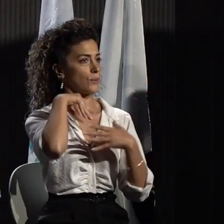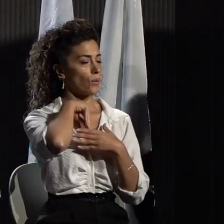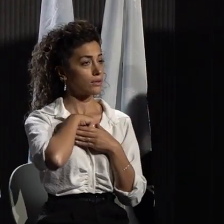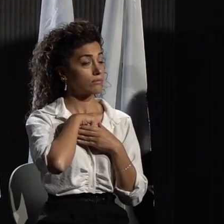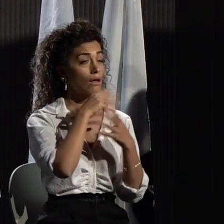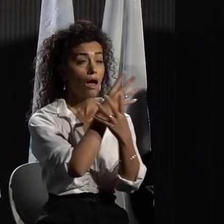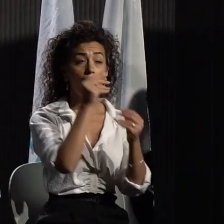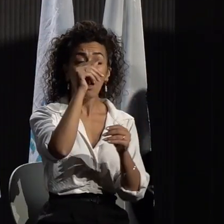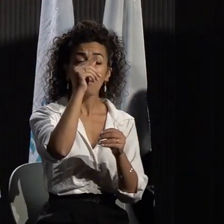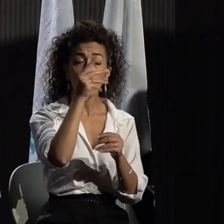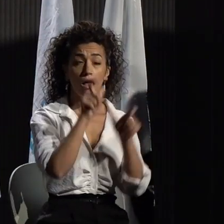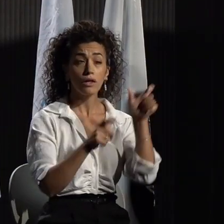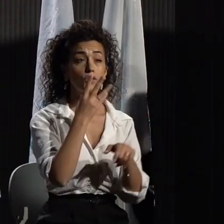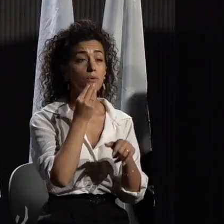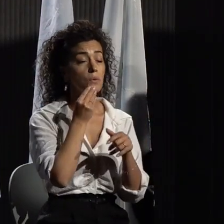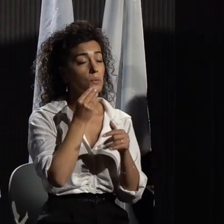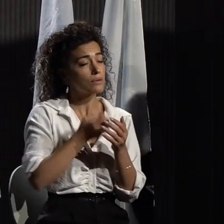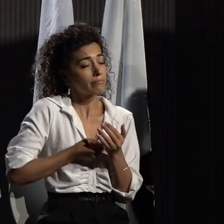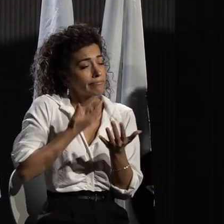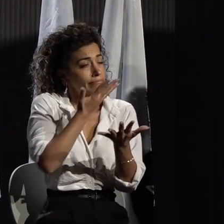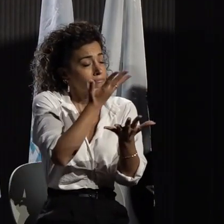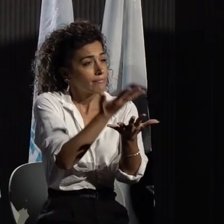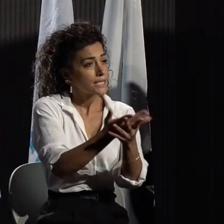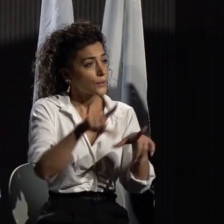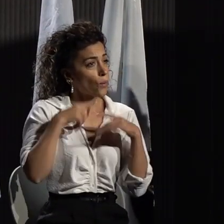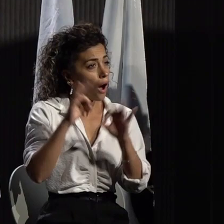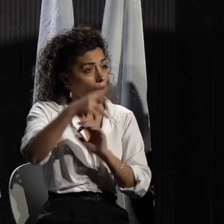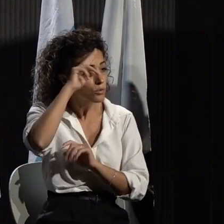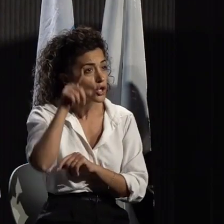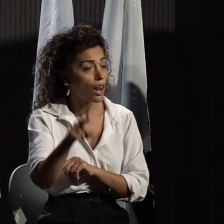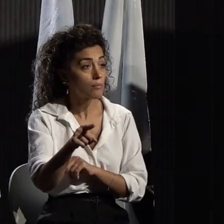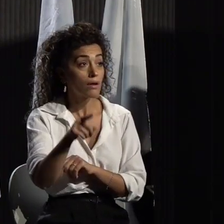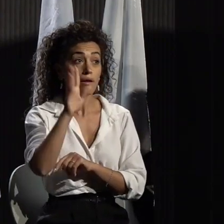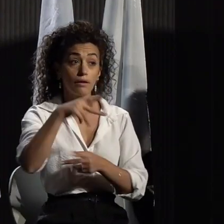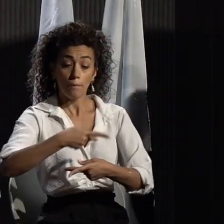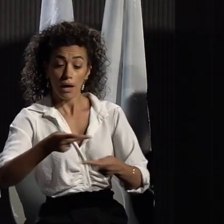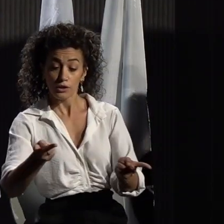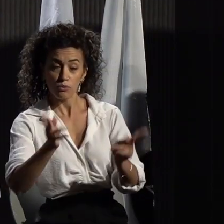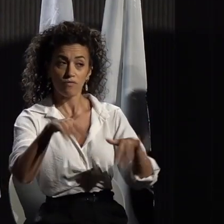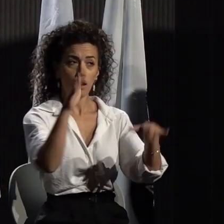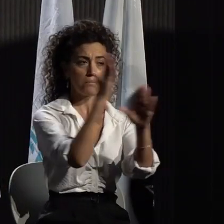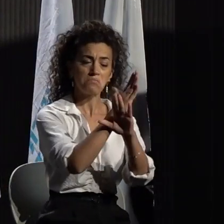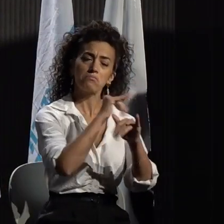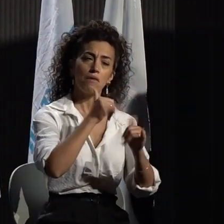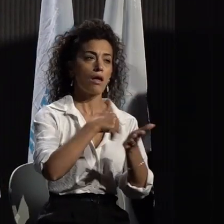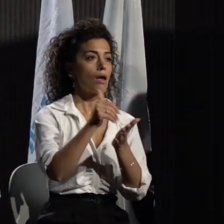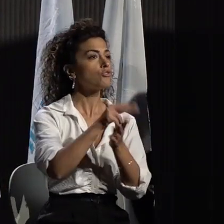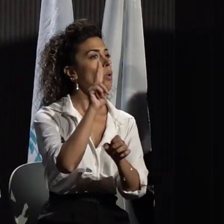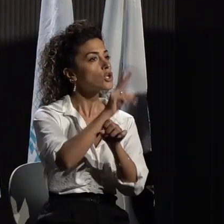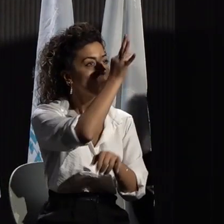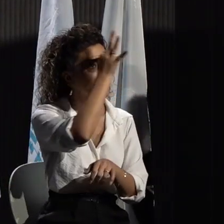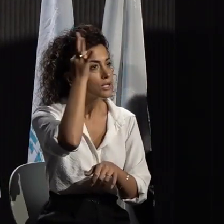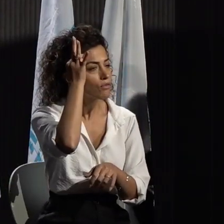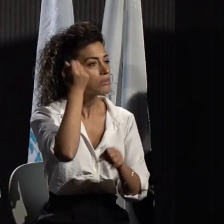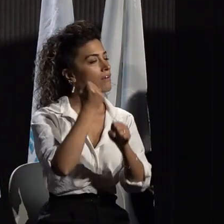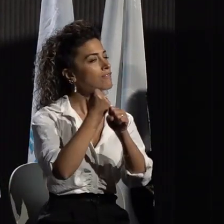יהודים סיכנו את חייהם והמשיכו בגלוי ו במופגן או בחשי ו במחתרת לשמור מצוות לקיים